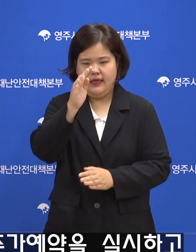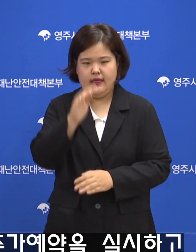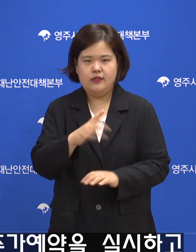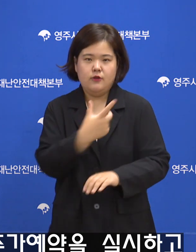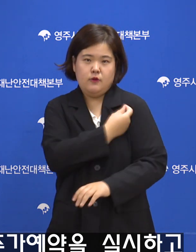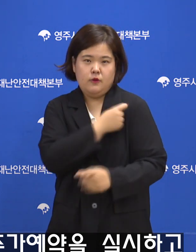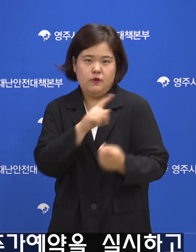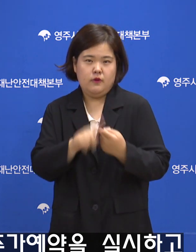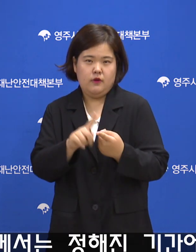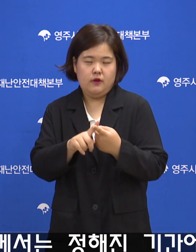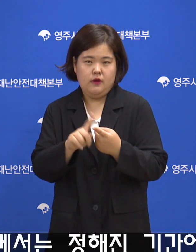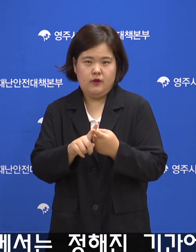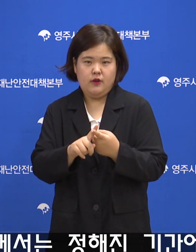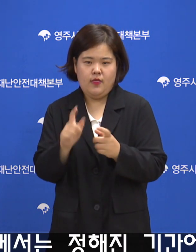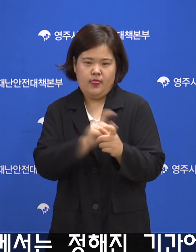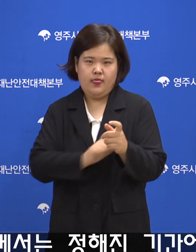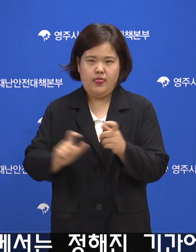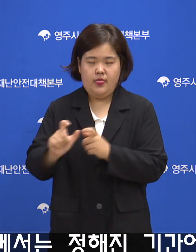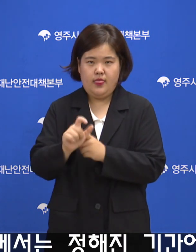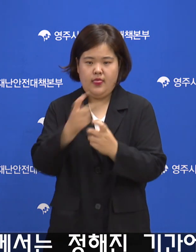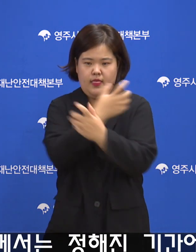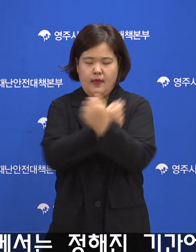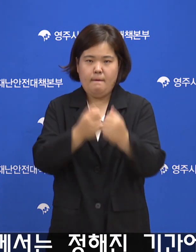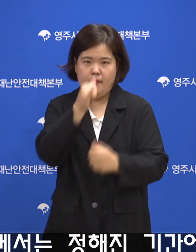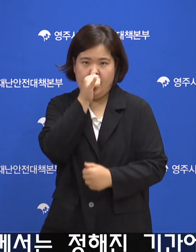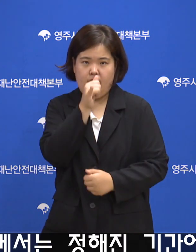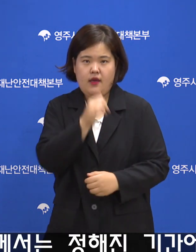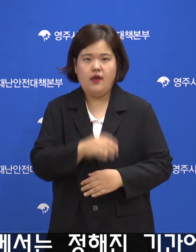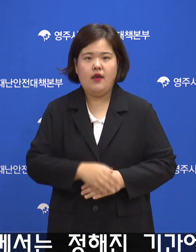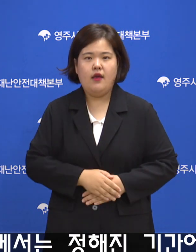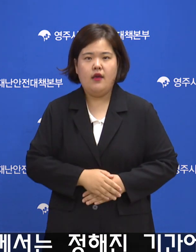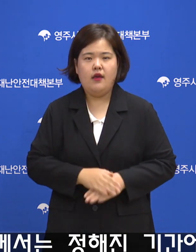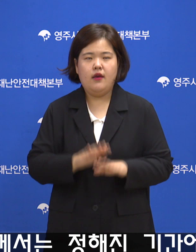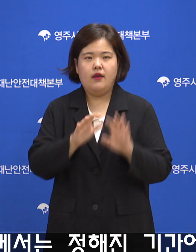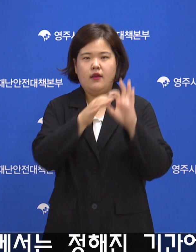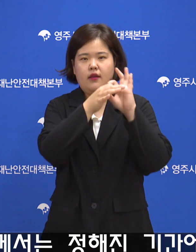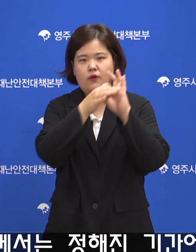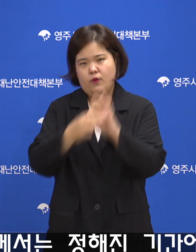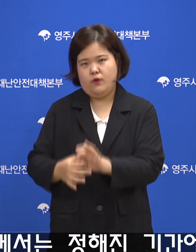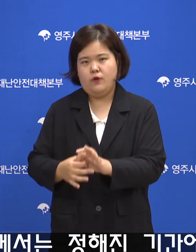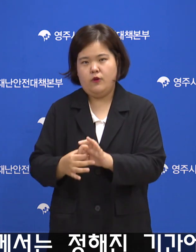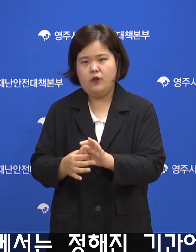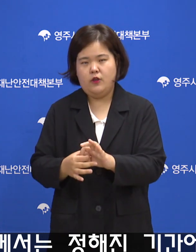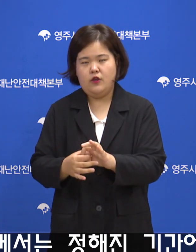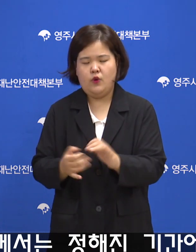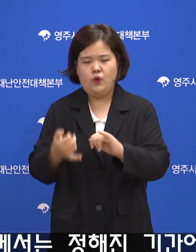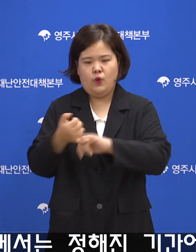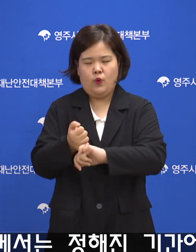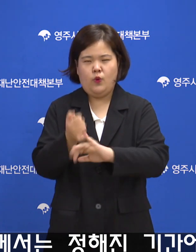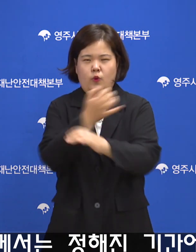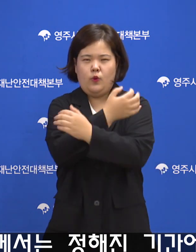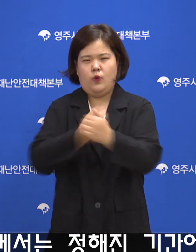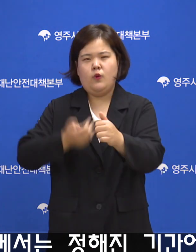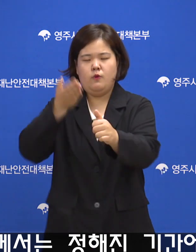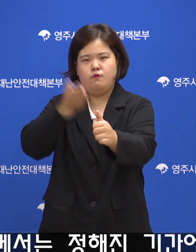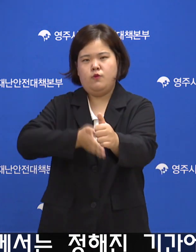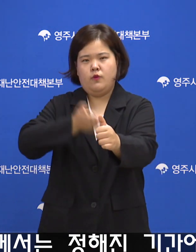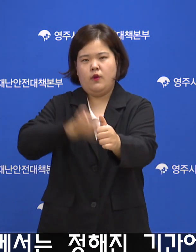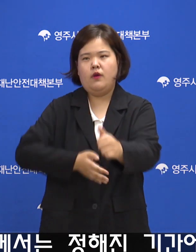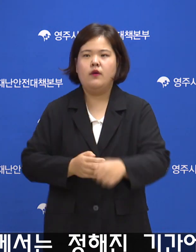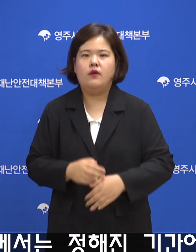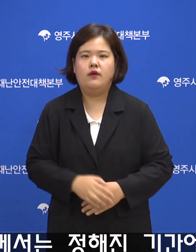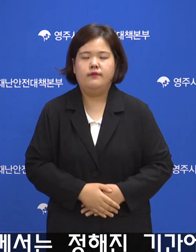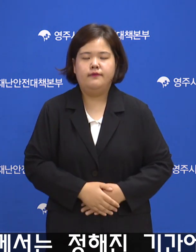실시하고 있으니 아직 예약을 하지 않은 대상자께서는 정해진 기간에 반드시 접수하여 접종을 마쳐 주시기